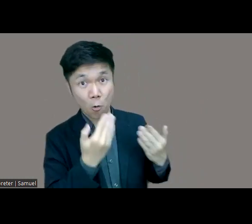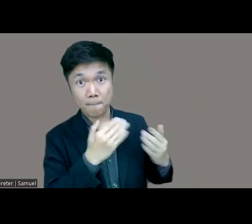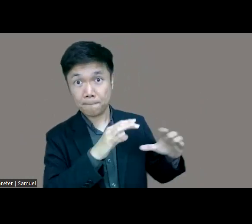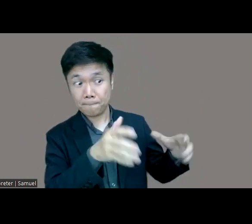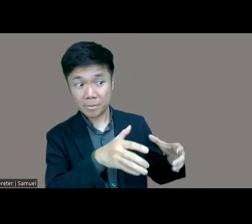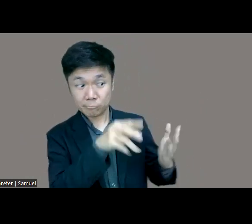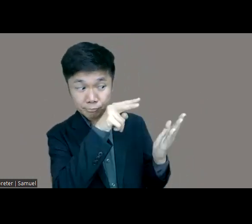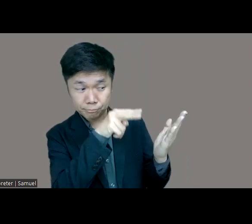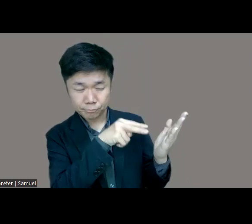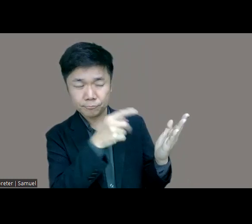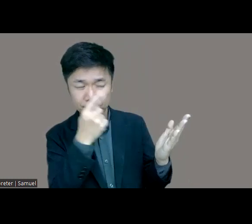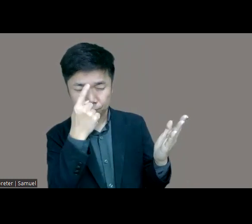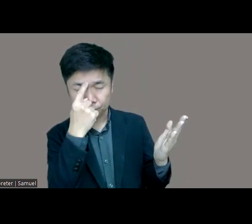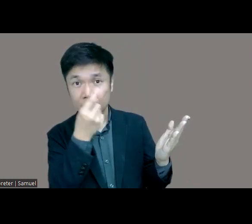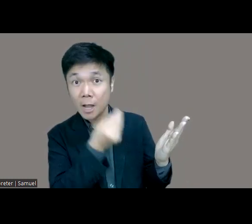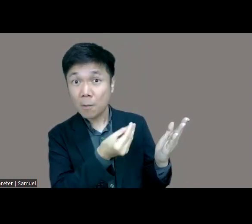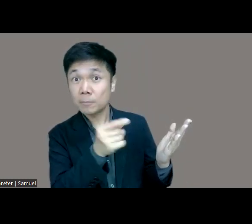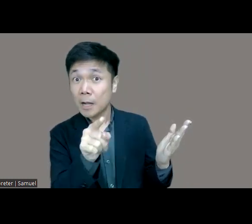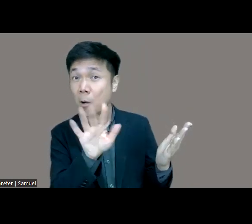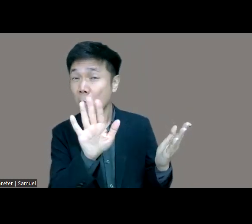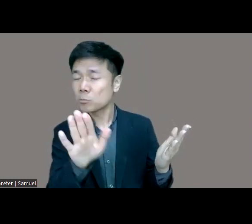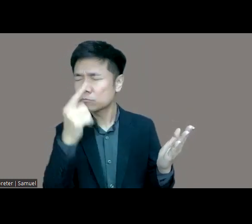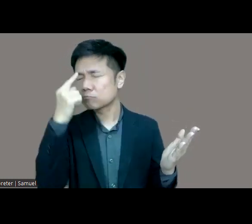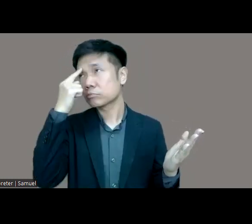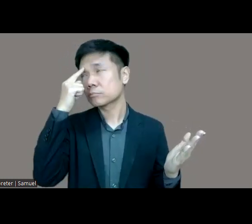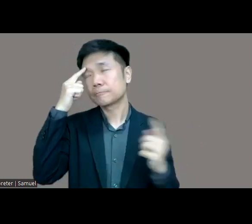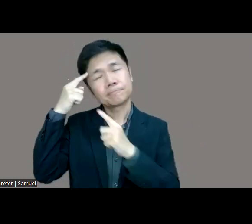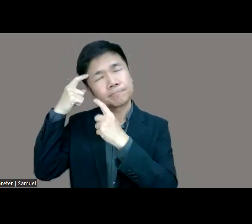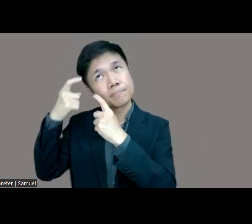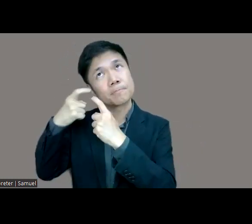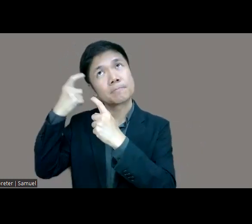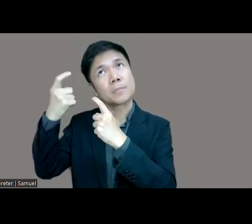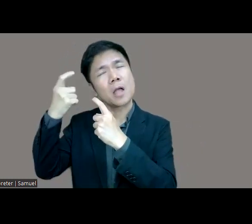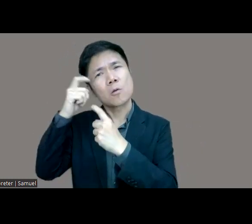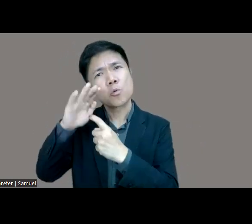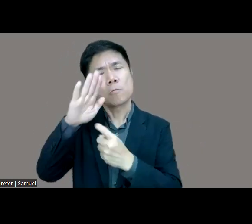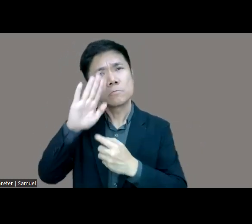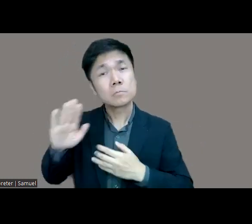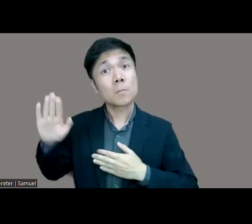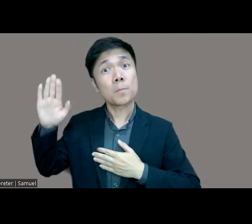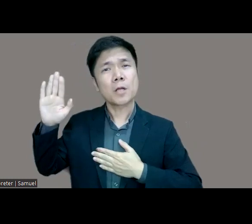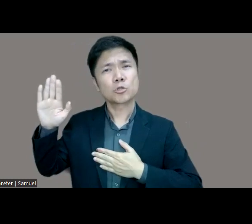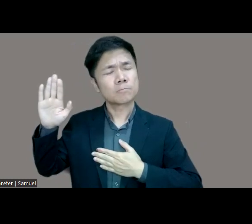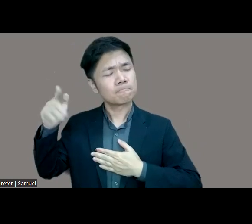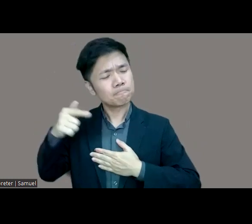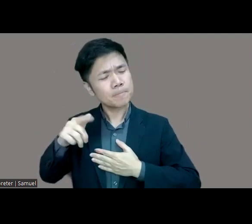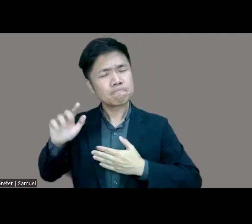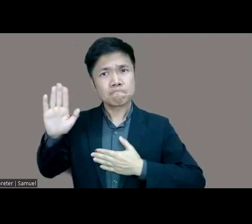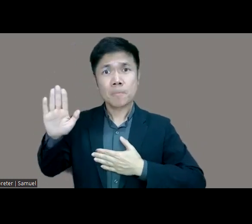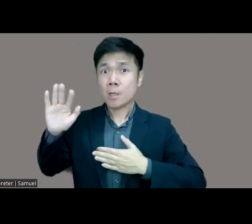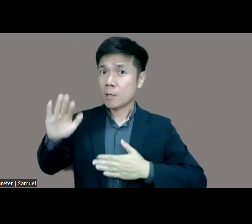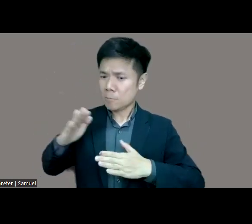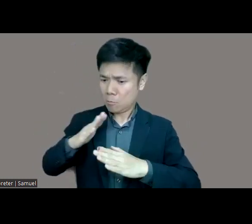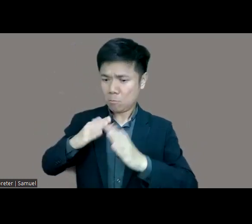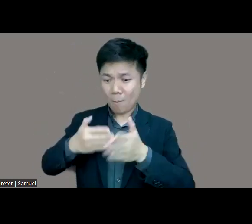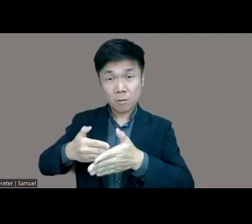les promesses du Forum global de réfugiés. Regardez-les, préparez-vous et pensez-y. Quelles promesses